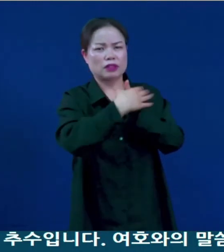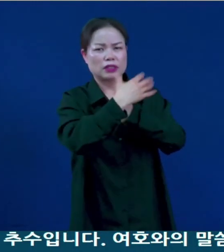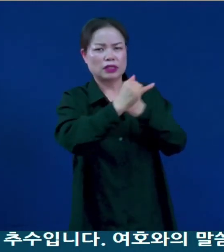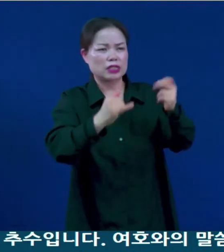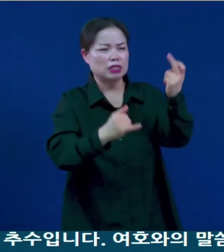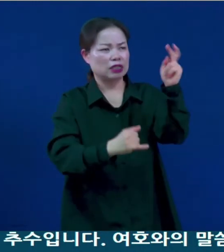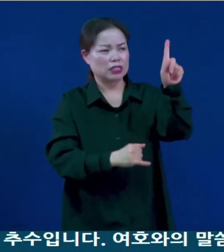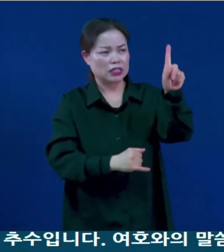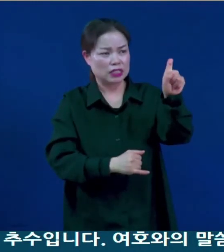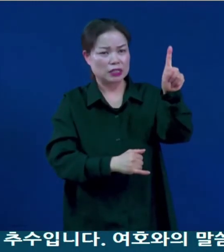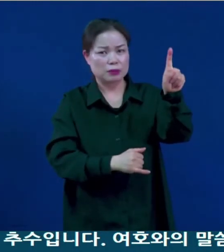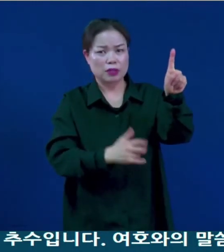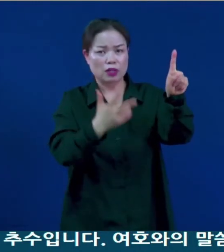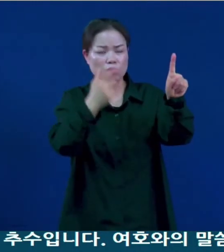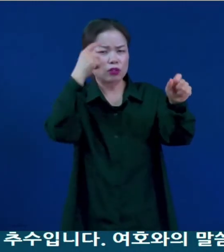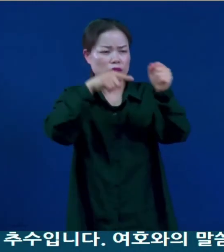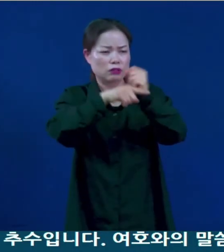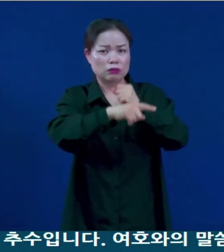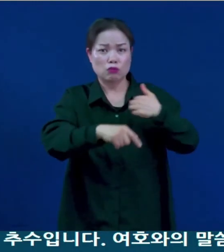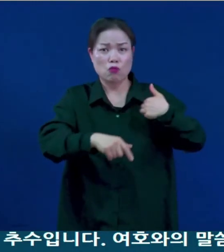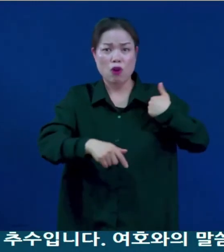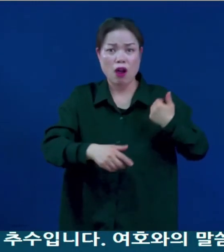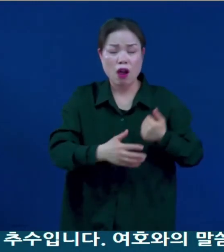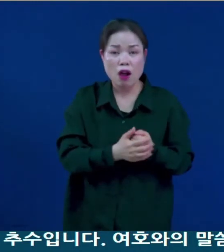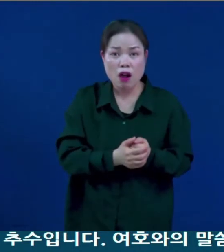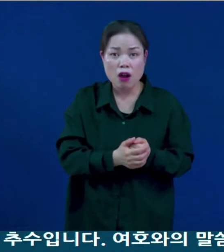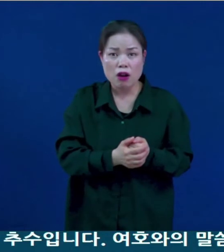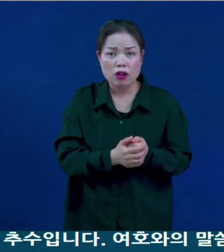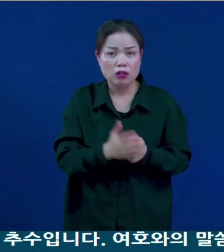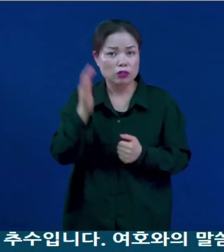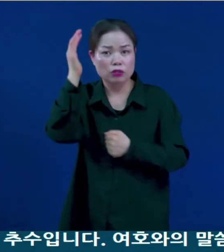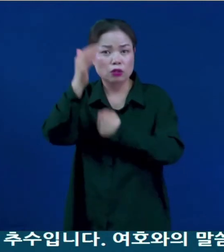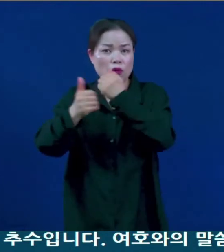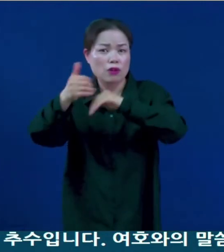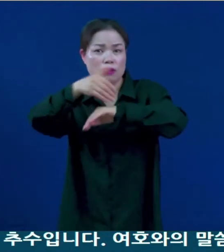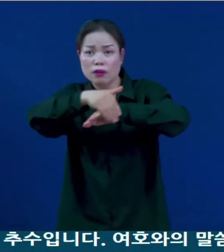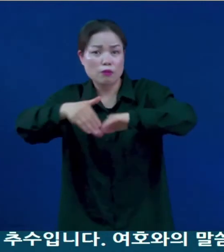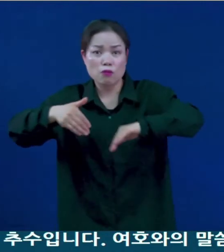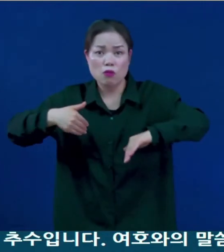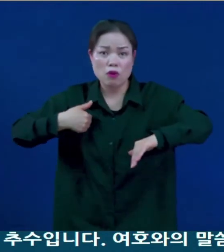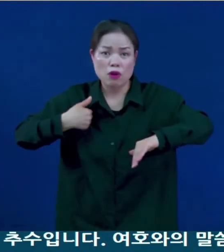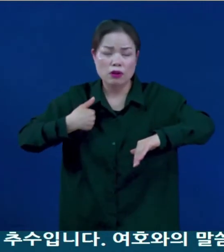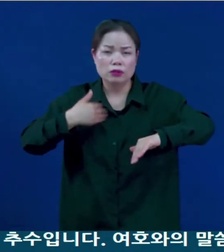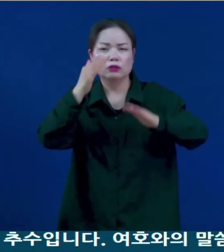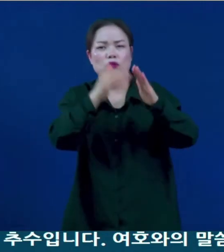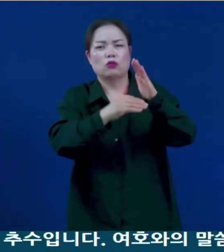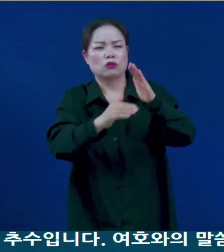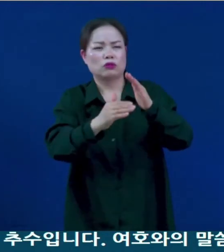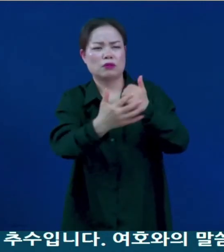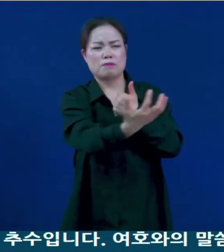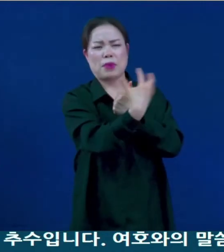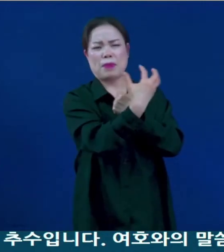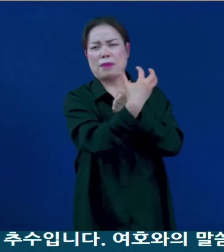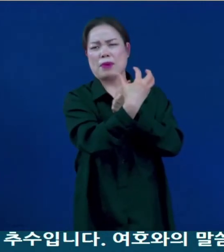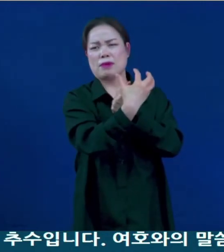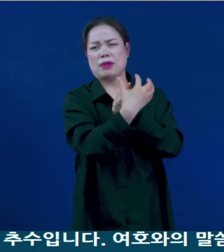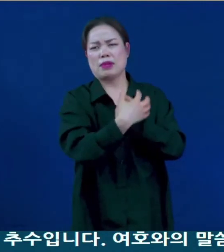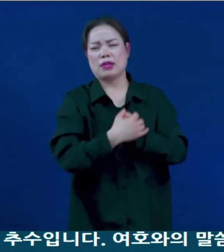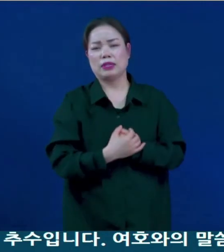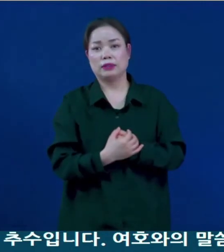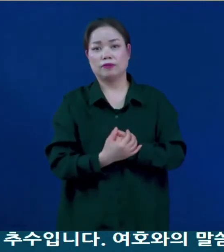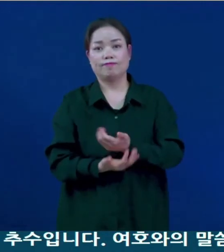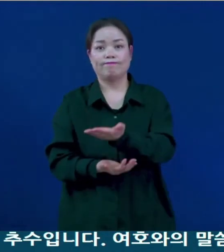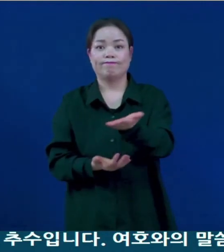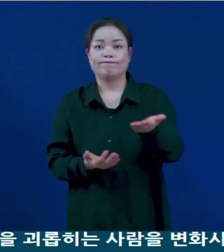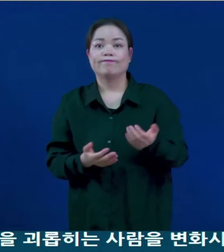11절을 보시면 여호와의 뜻을 알지 못합니다. 여호와의 계획을 깨닫지 못합니다. 그래서 성도들을 괴롭힙니다.